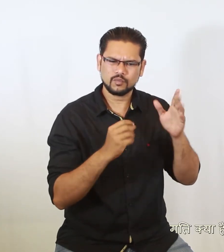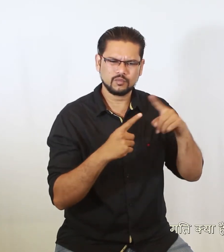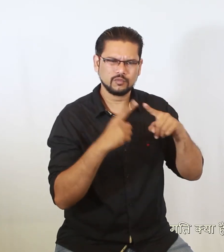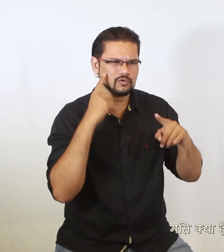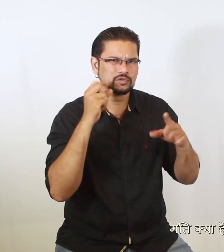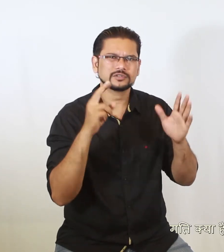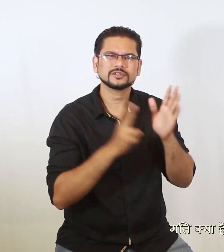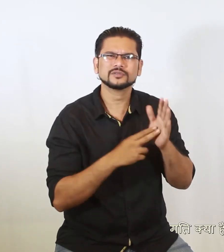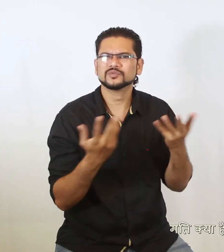गती क्या है?